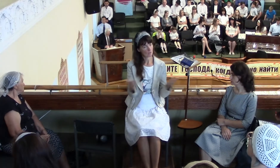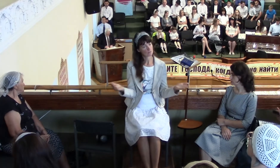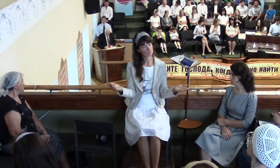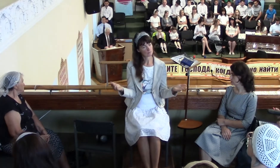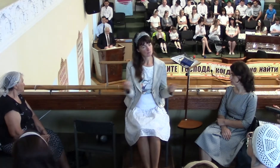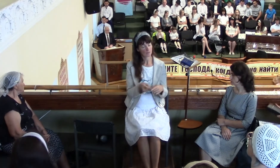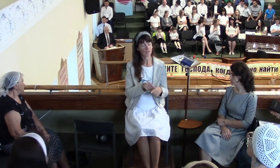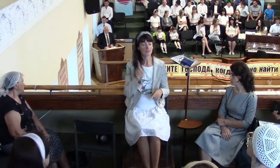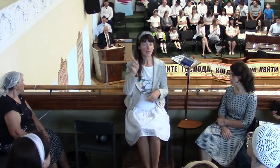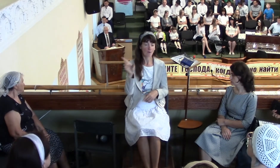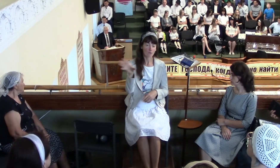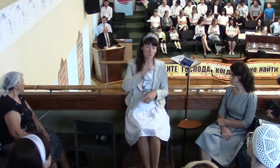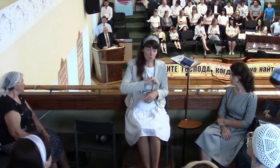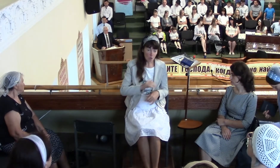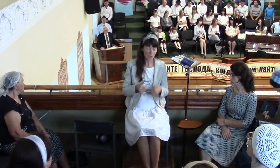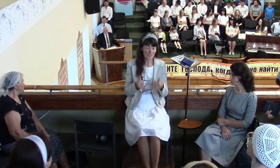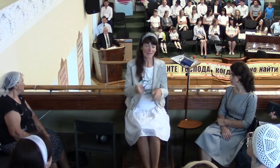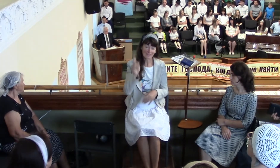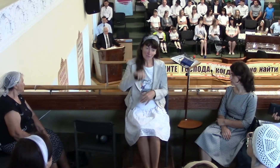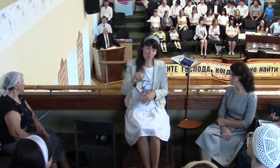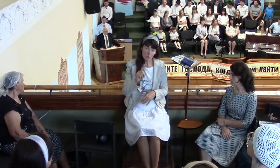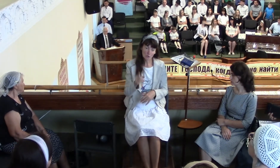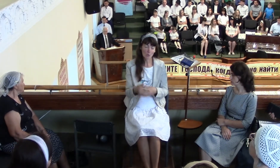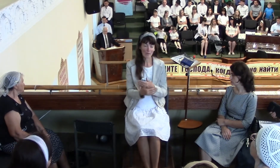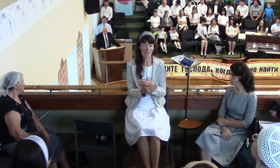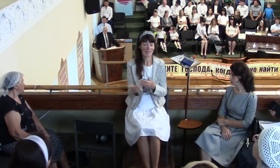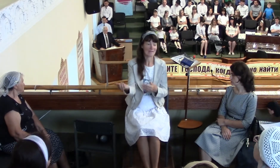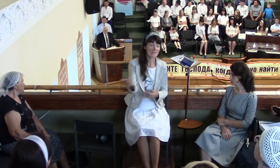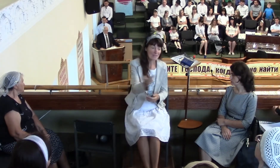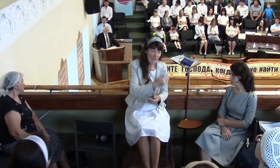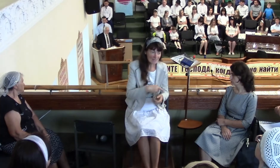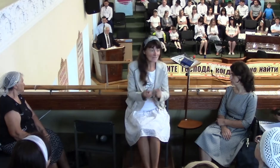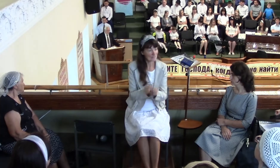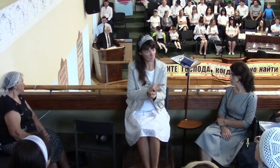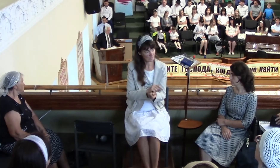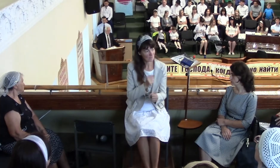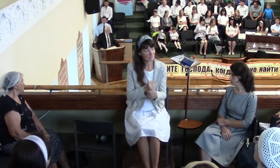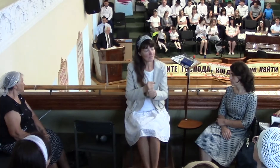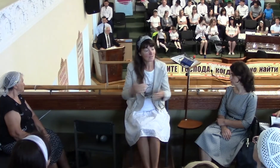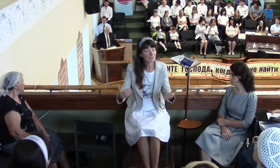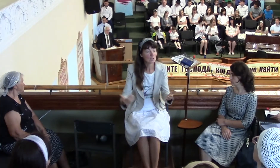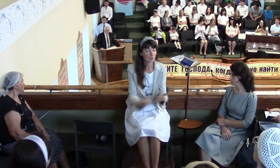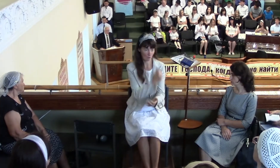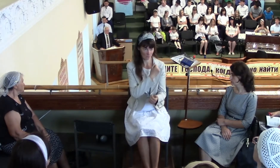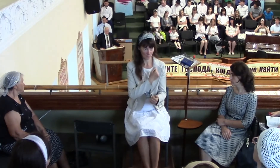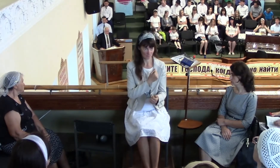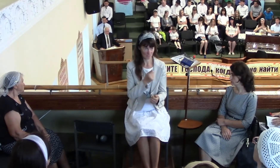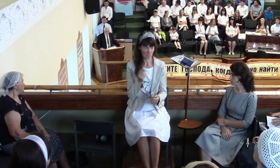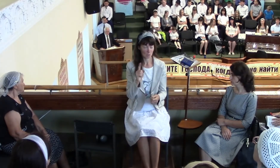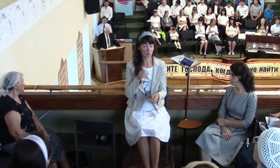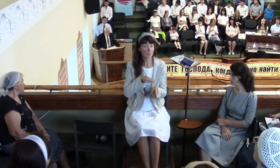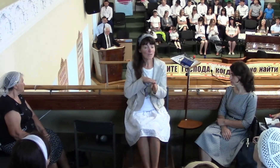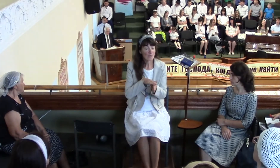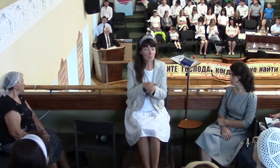чтобы изменить нас, сделать новыми. Это все, чтобы наполнить нас